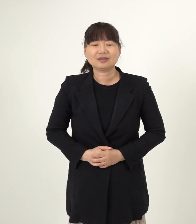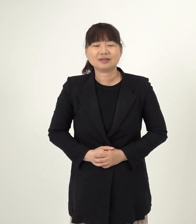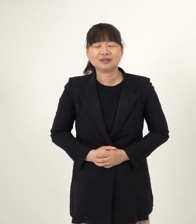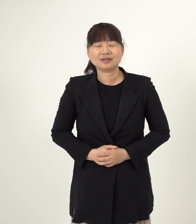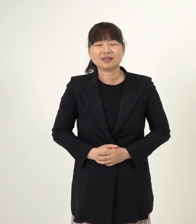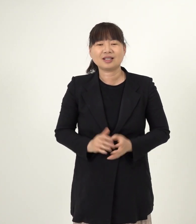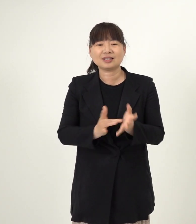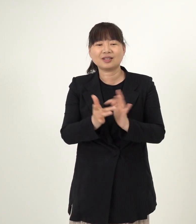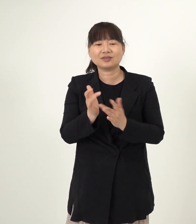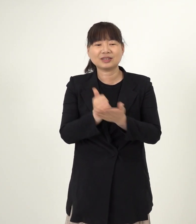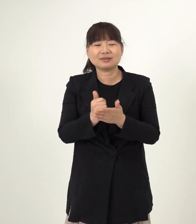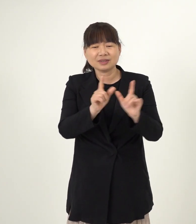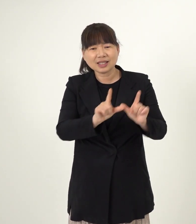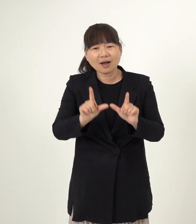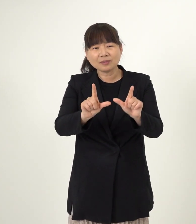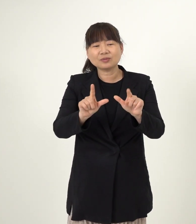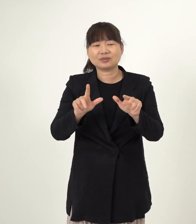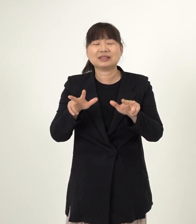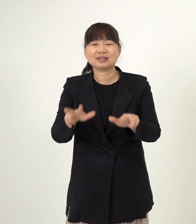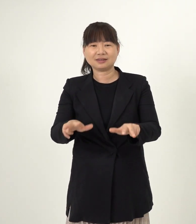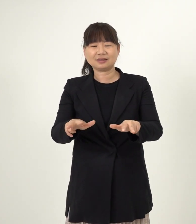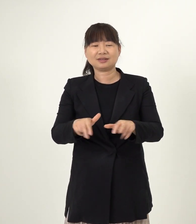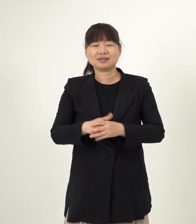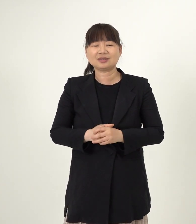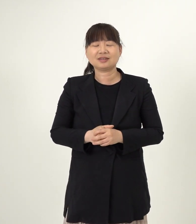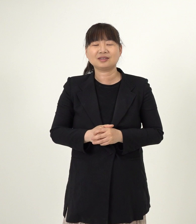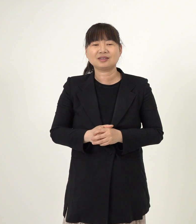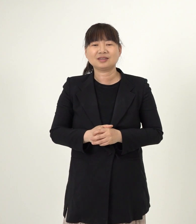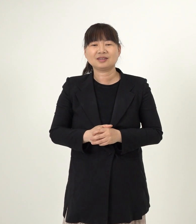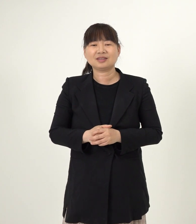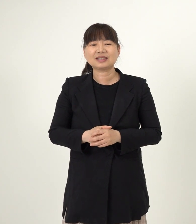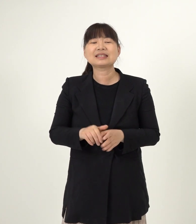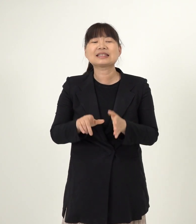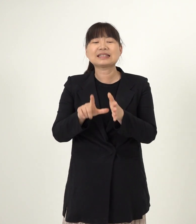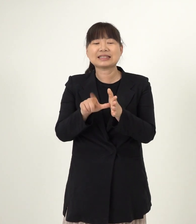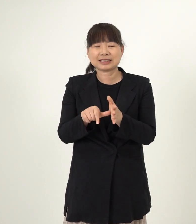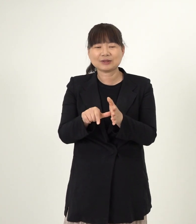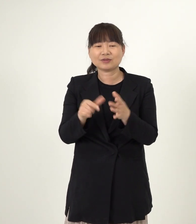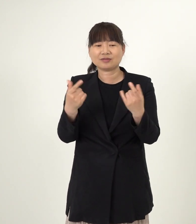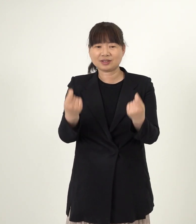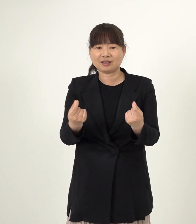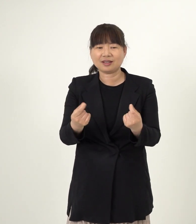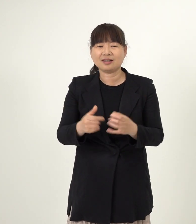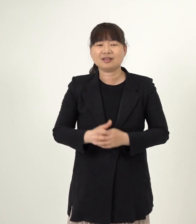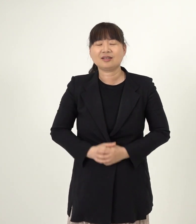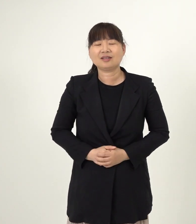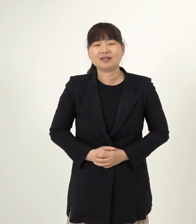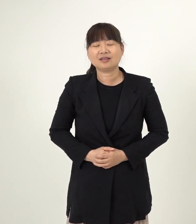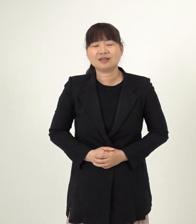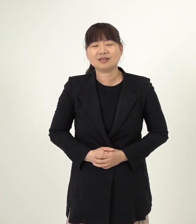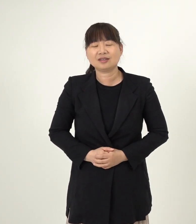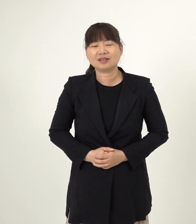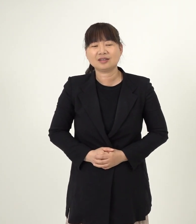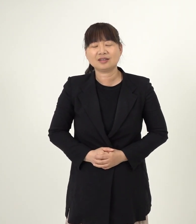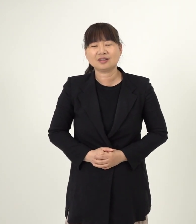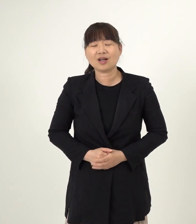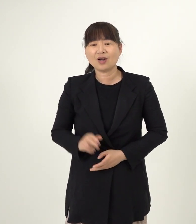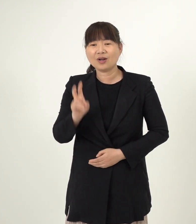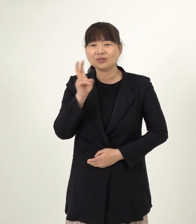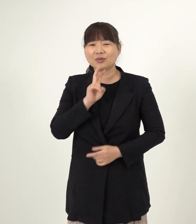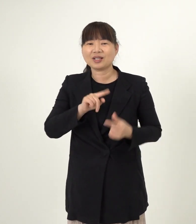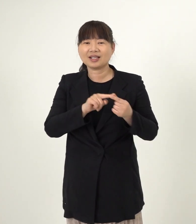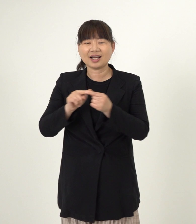그 예수님의 삶은 지금 바로 이 순간. 무슨 노래 가사